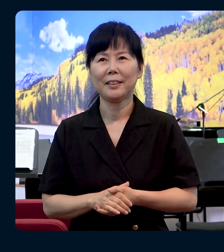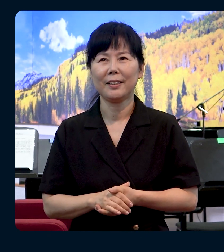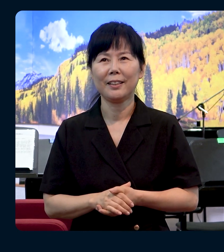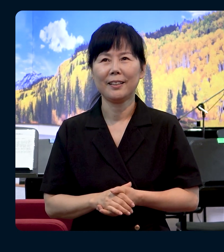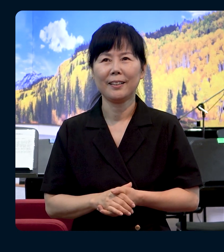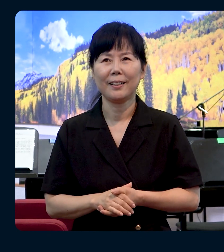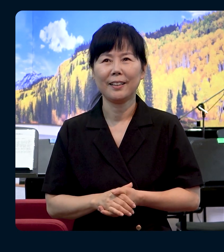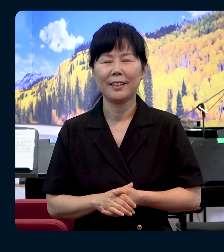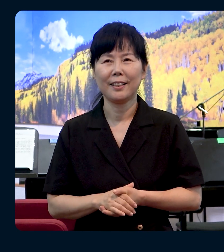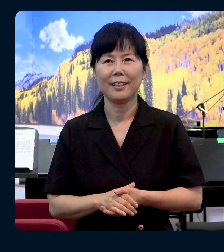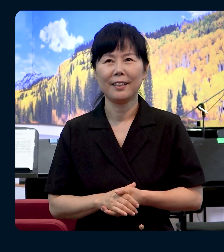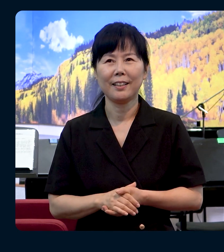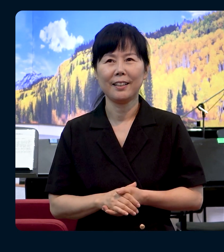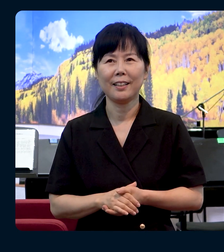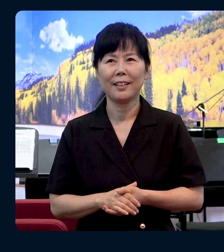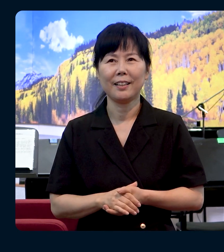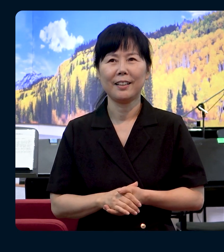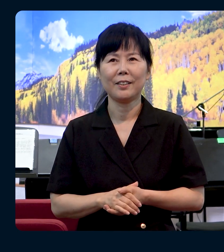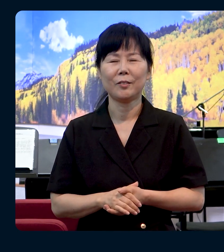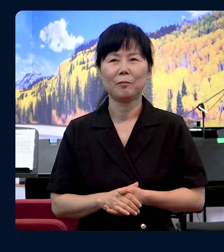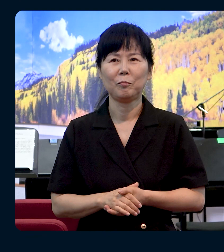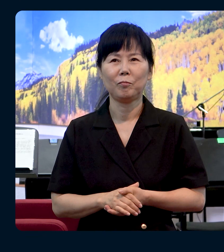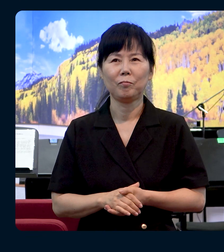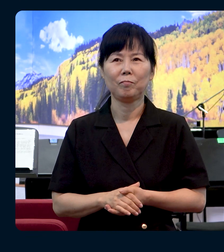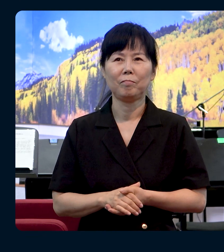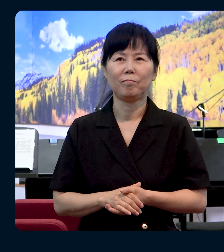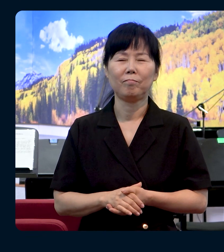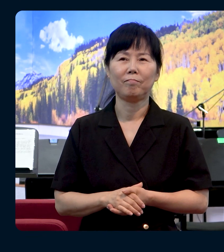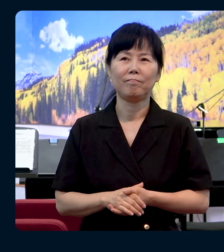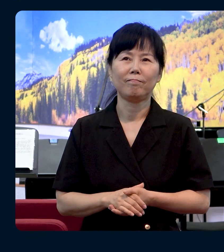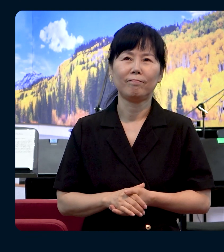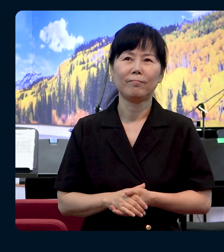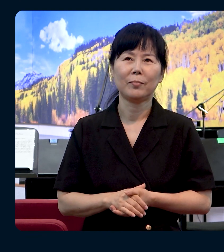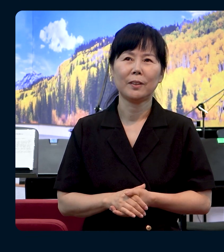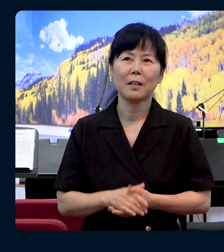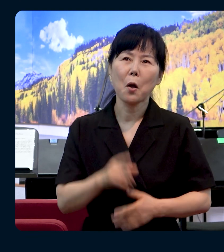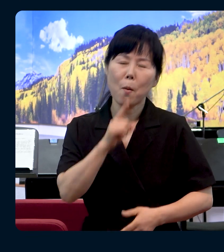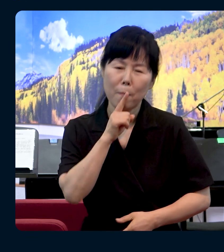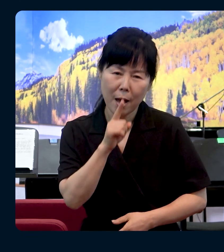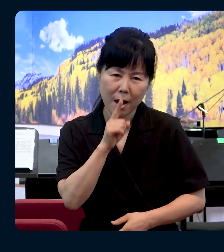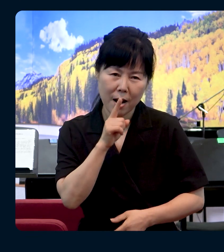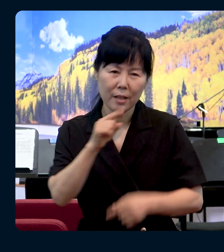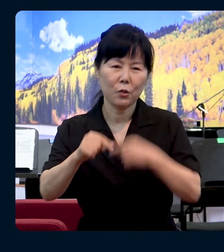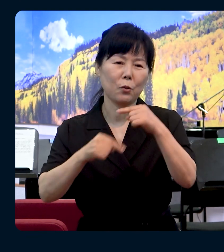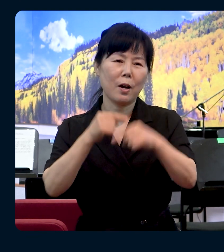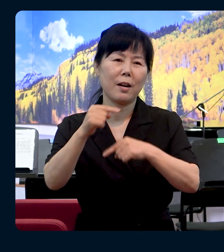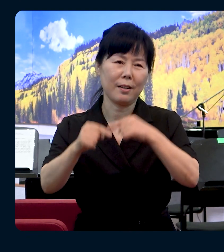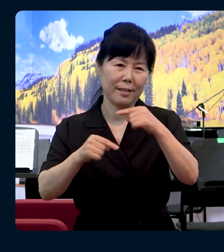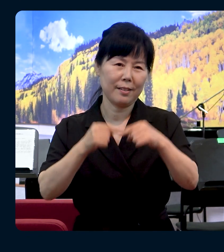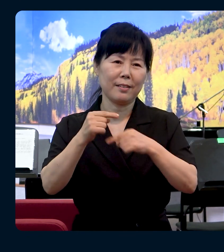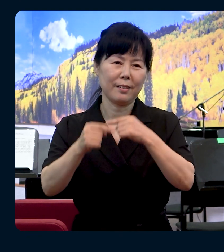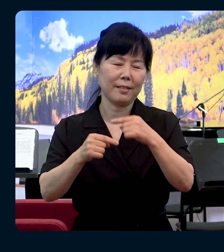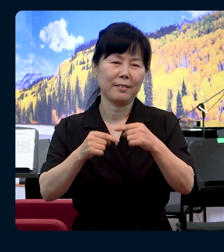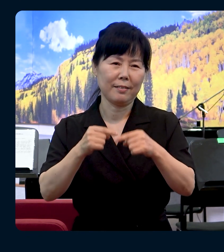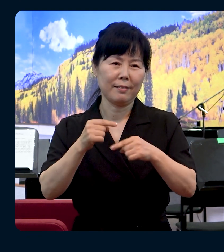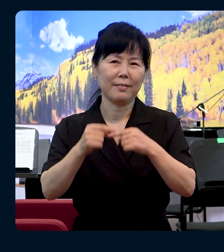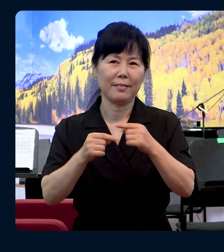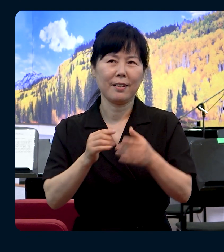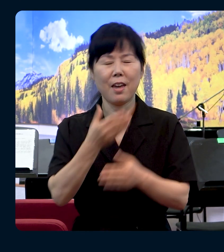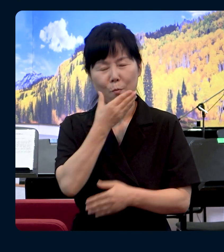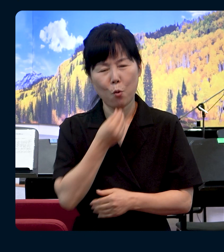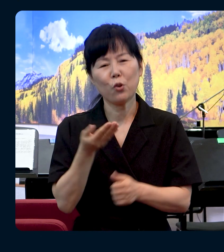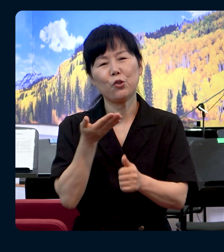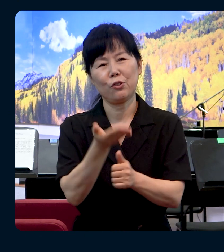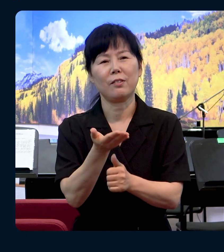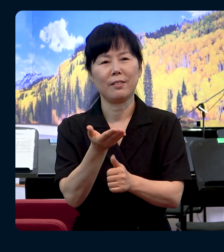하루 종일 행복해야 돼, 그 사람이 그 한마디 때문에. 우리 말을 그렇게 하라는 거예요. 그게 그리스도인이라는 겁니다.